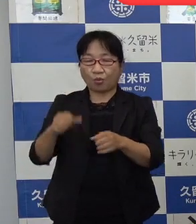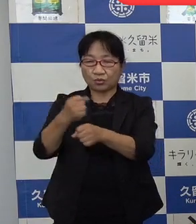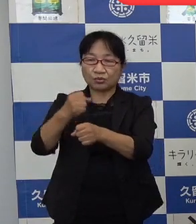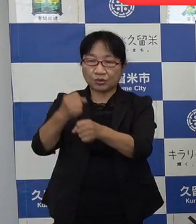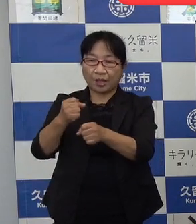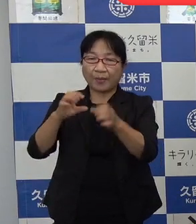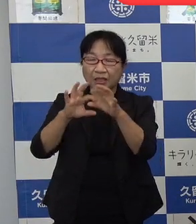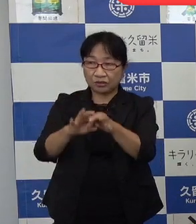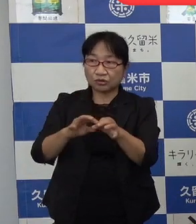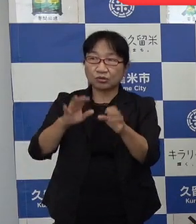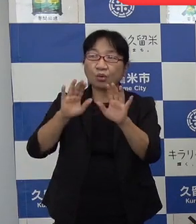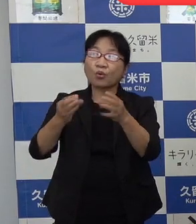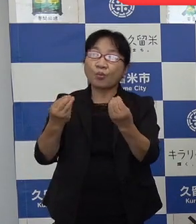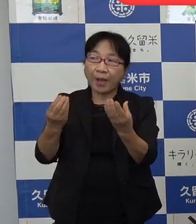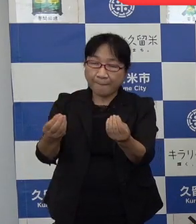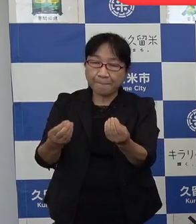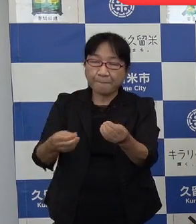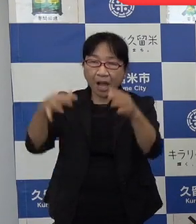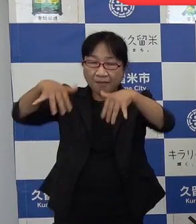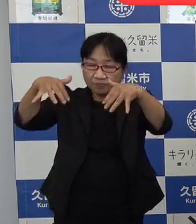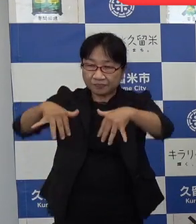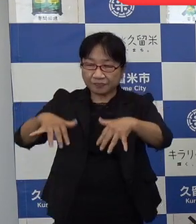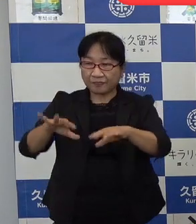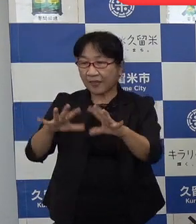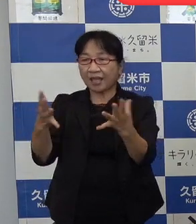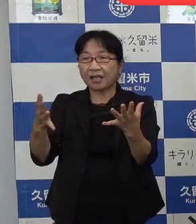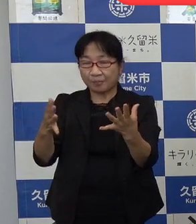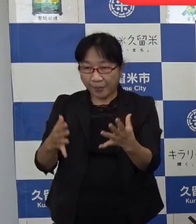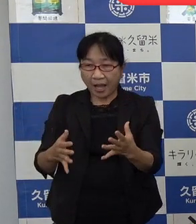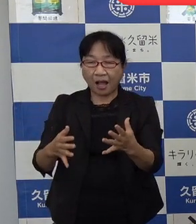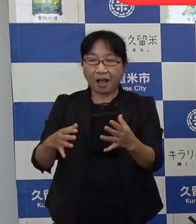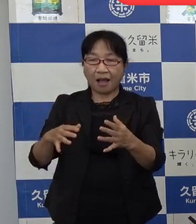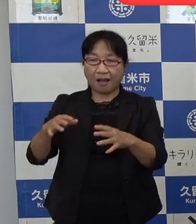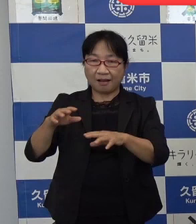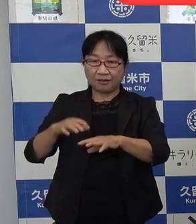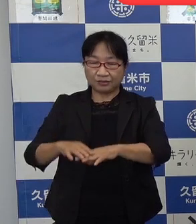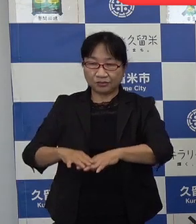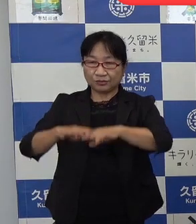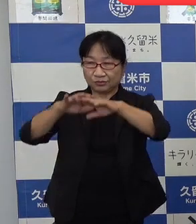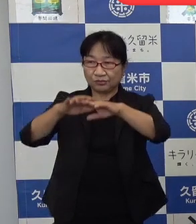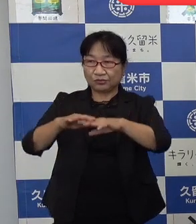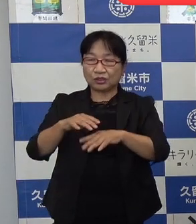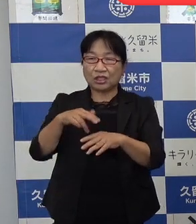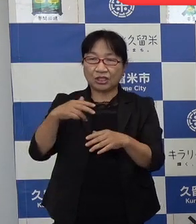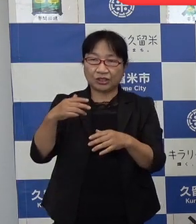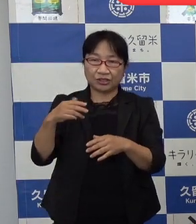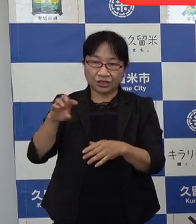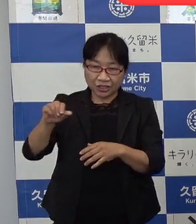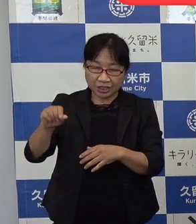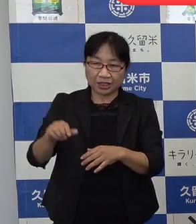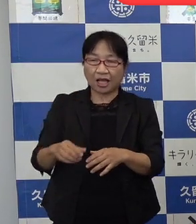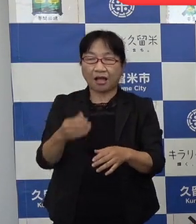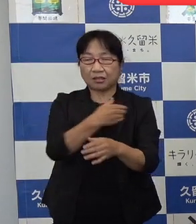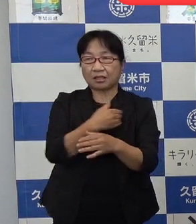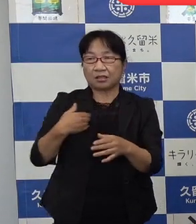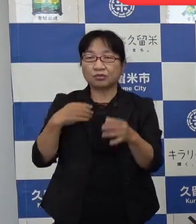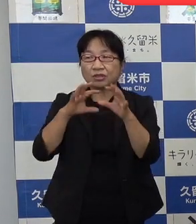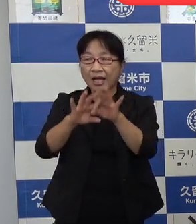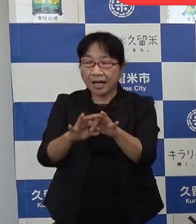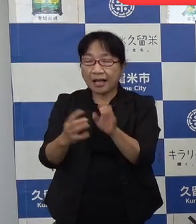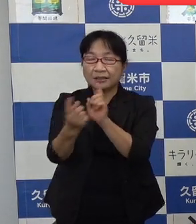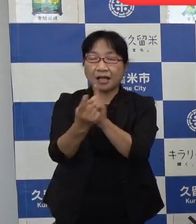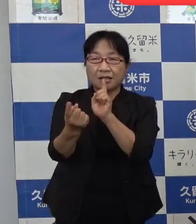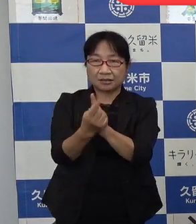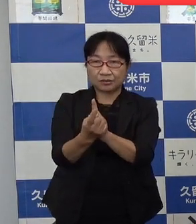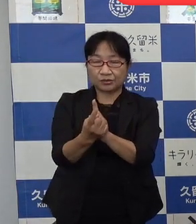ければ来年度には新たな貯留地が出来上がりますから、なお一層、対策には万全にせん